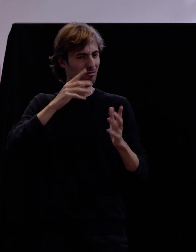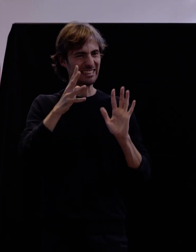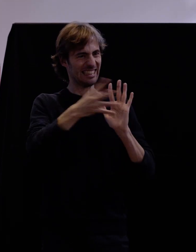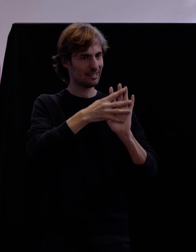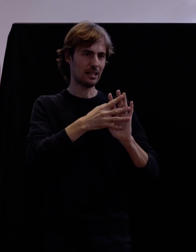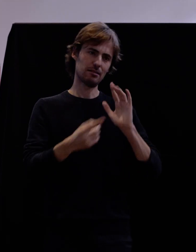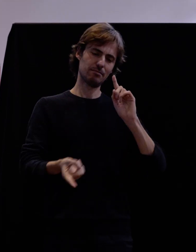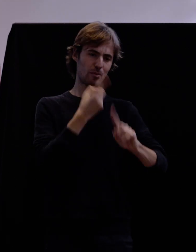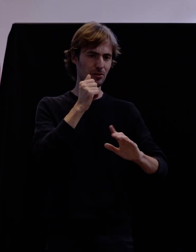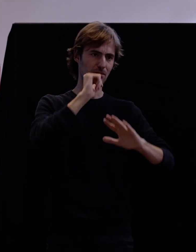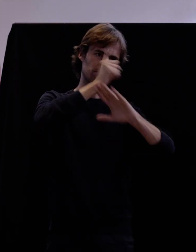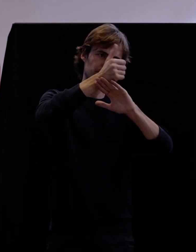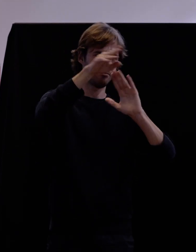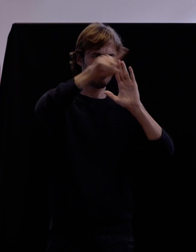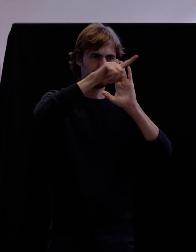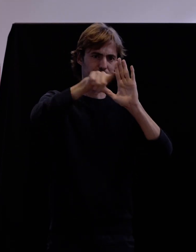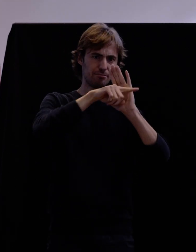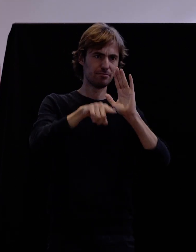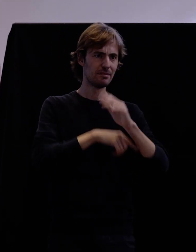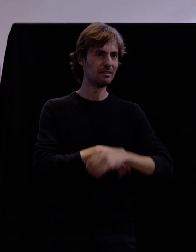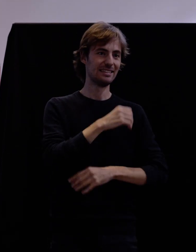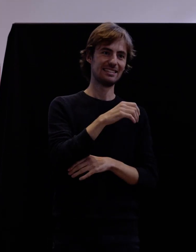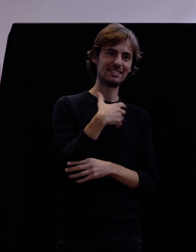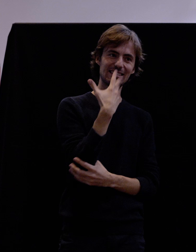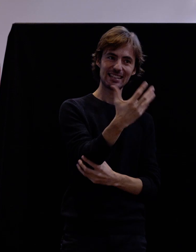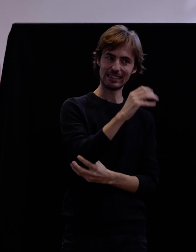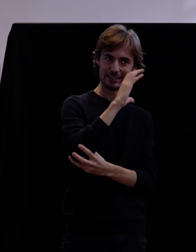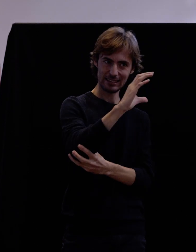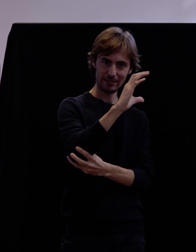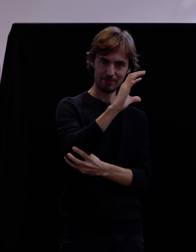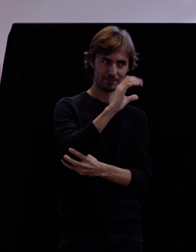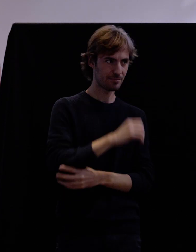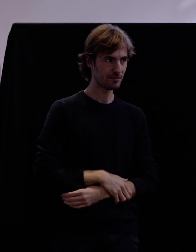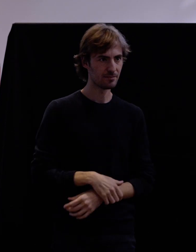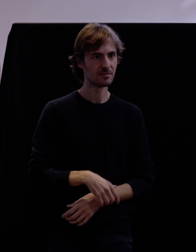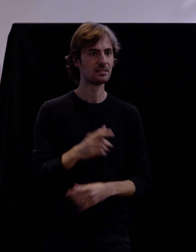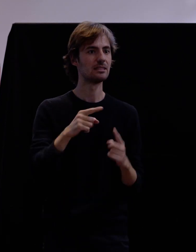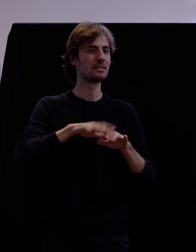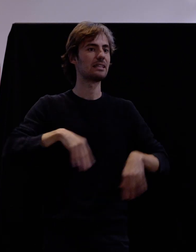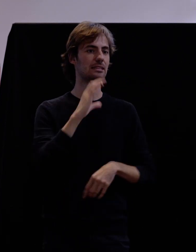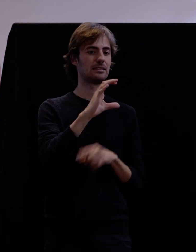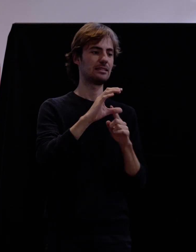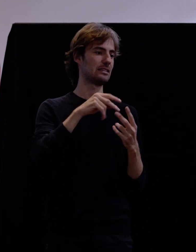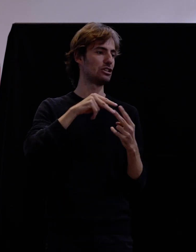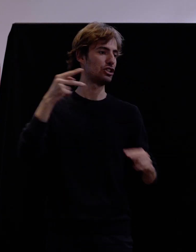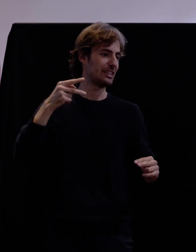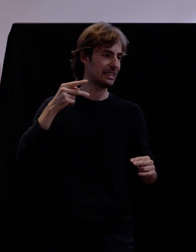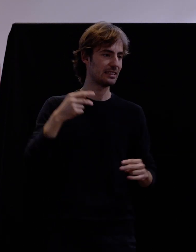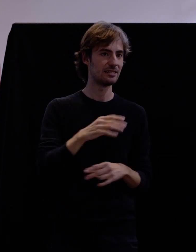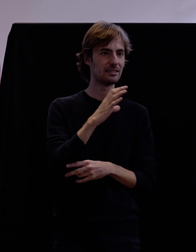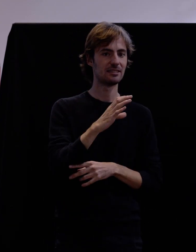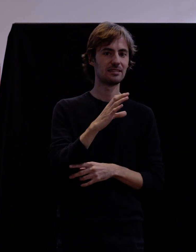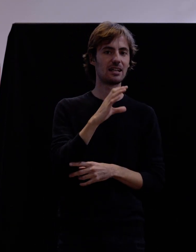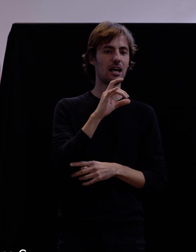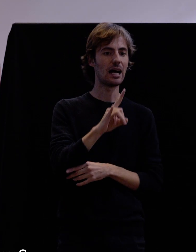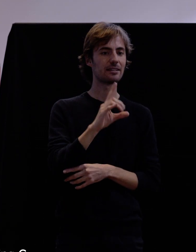dit, c'était mémotechnique, les 5 C, puisque le dernier C, c'est la génétique, c'est le